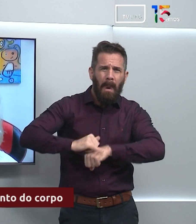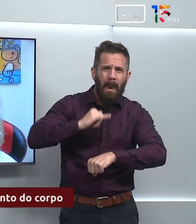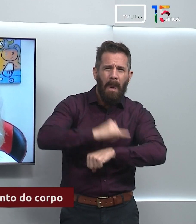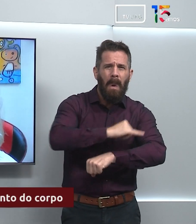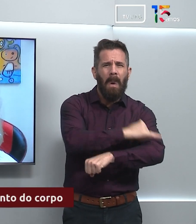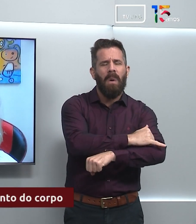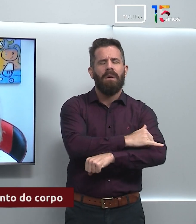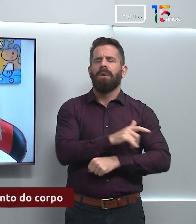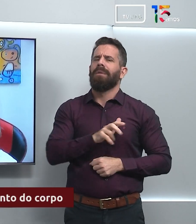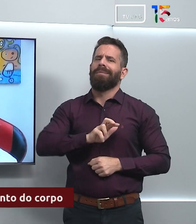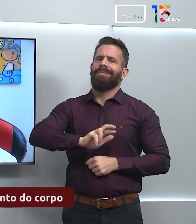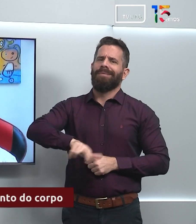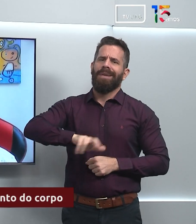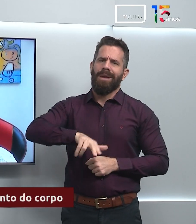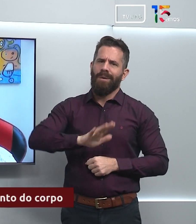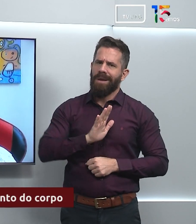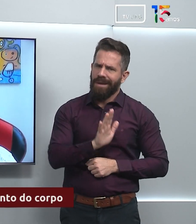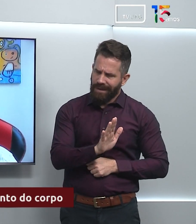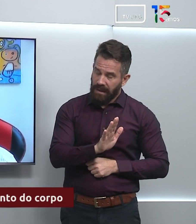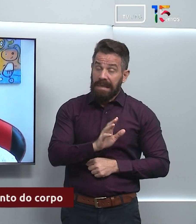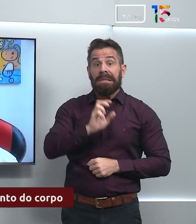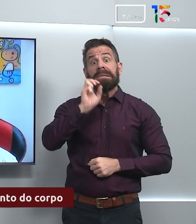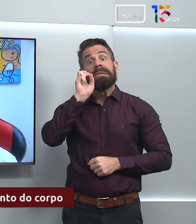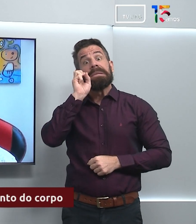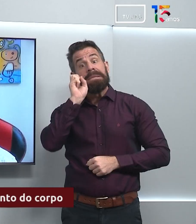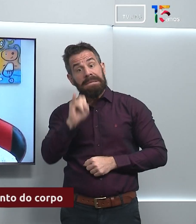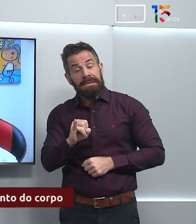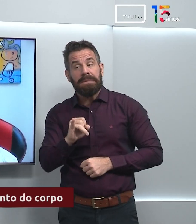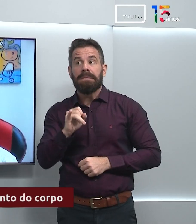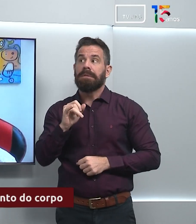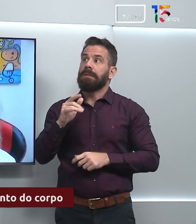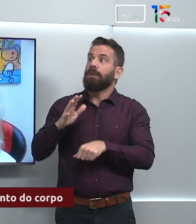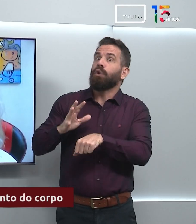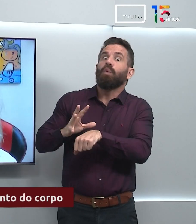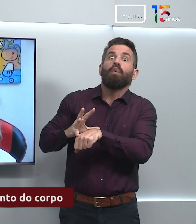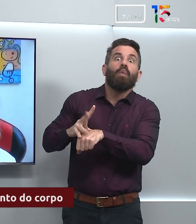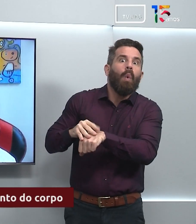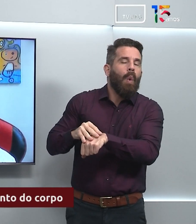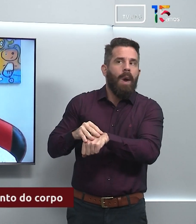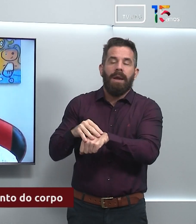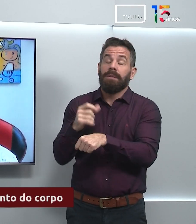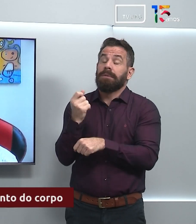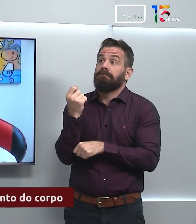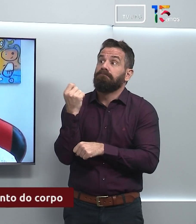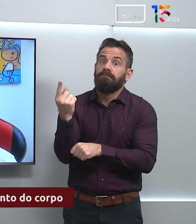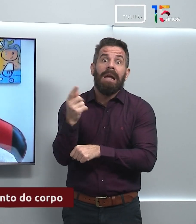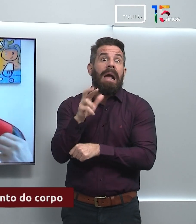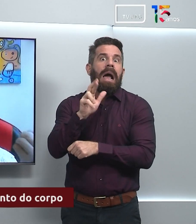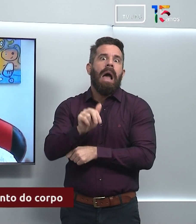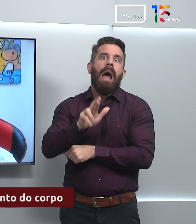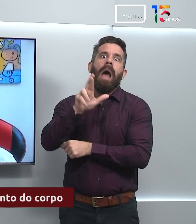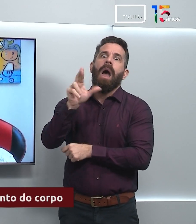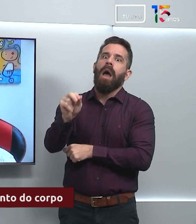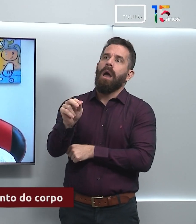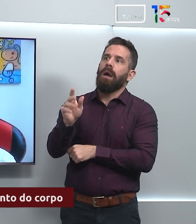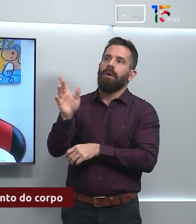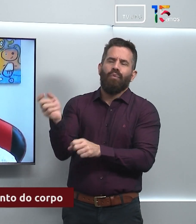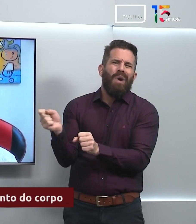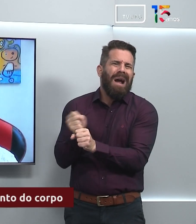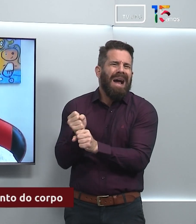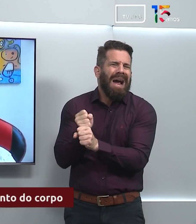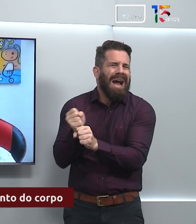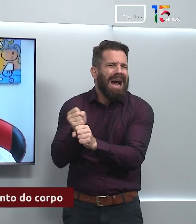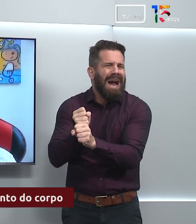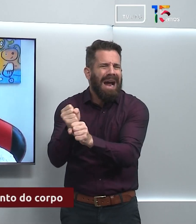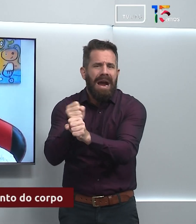hormônio tireoidiano. A não ser que realmente esteja uma doença que já é muito raro e muito grave, muitos anos sem tratar.